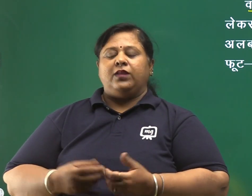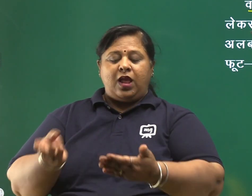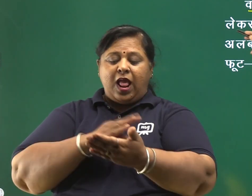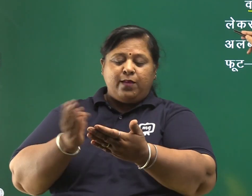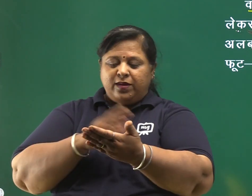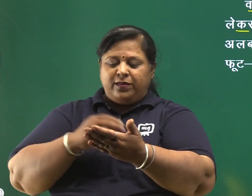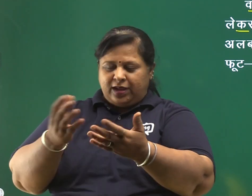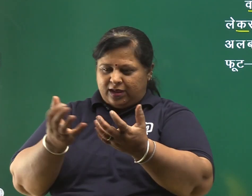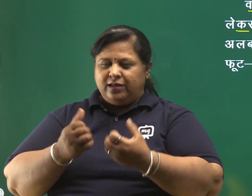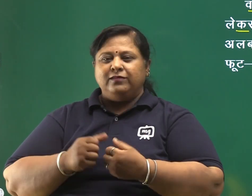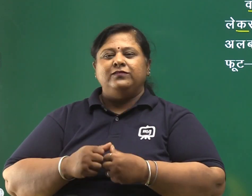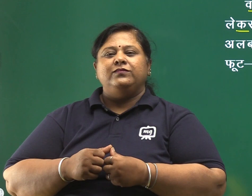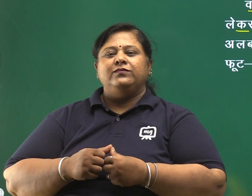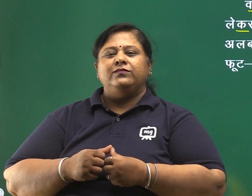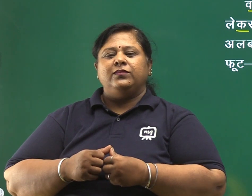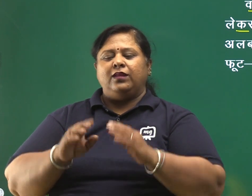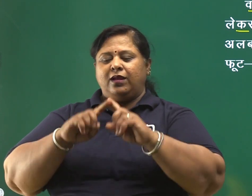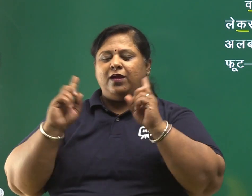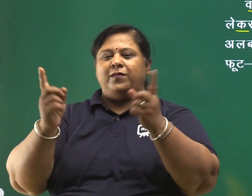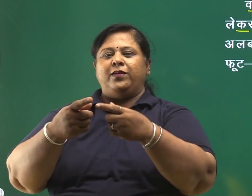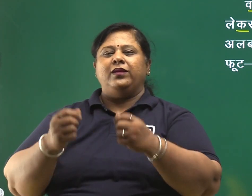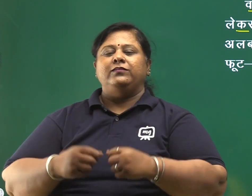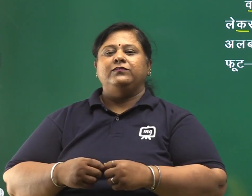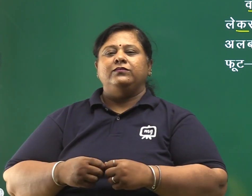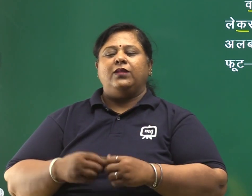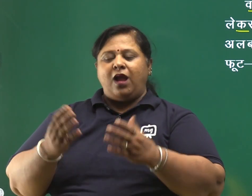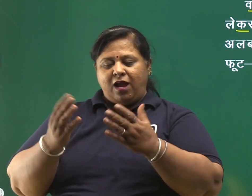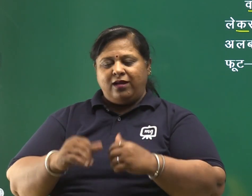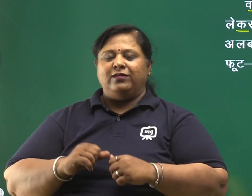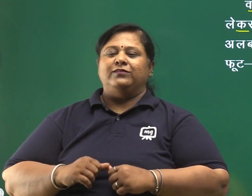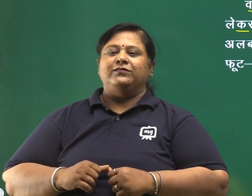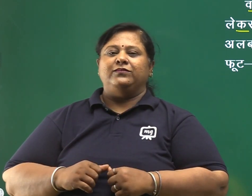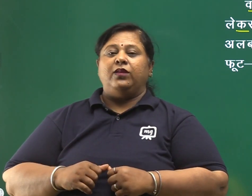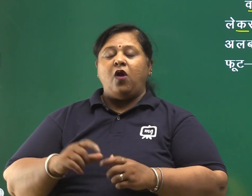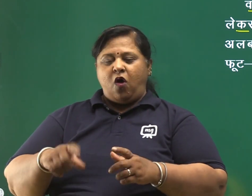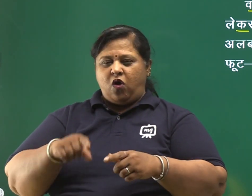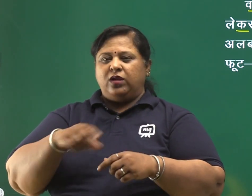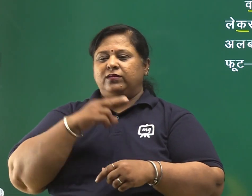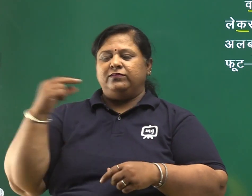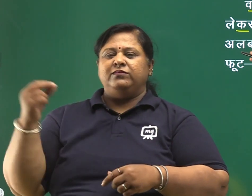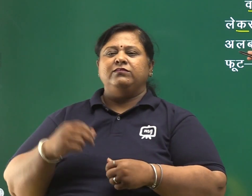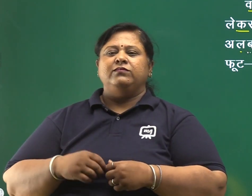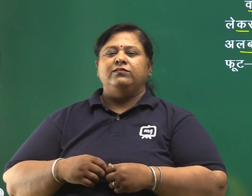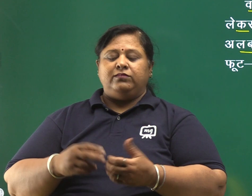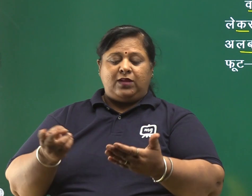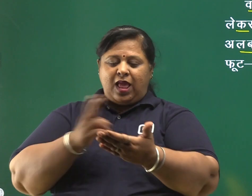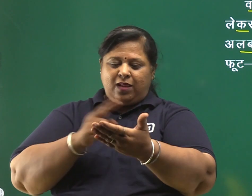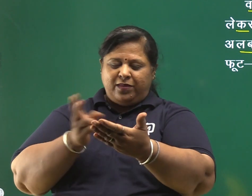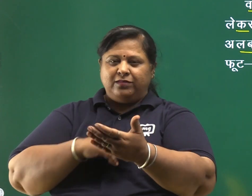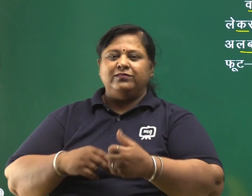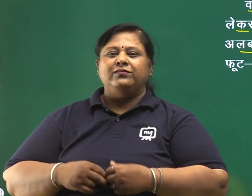एल्बम लेकर कमरे में आया और